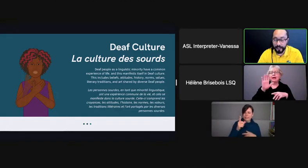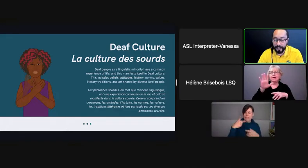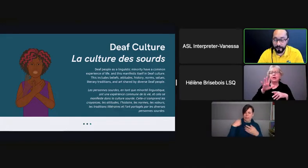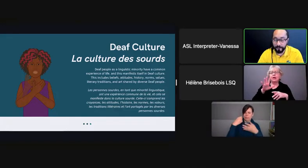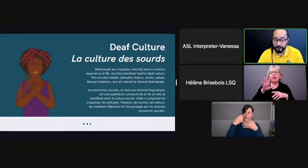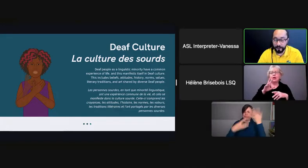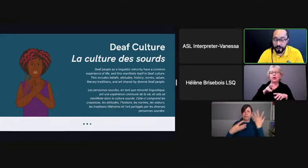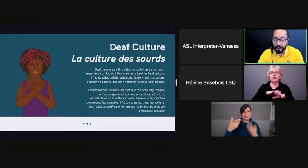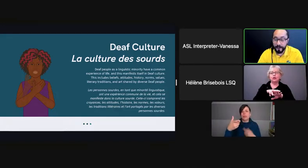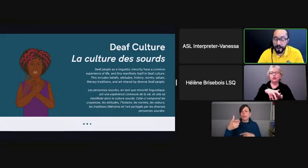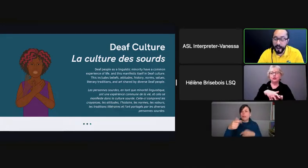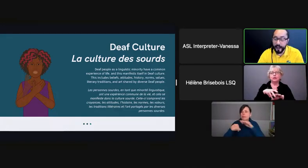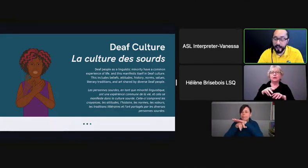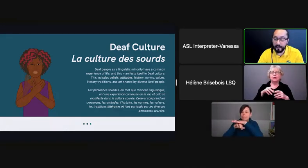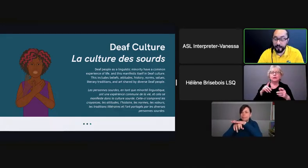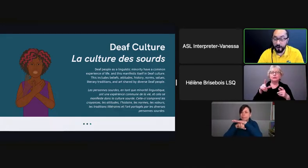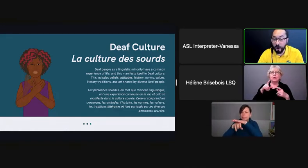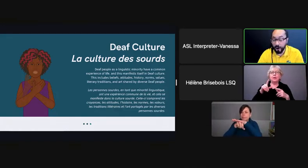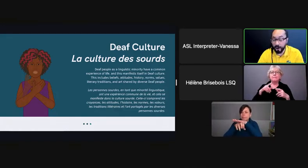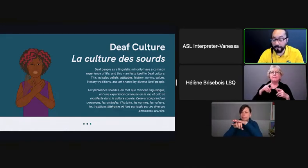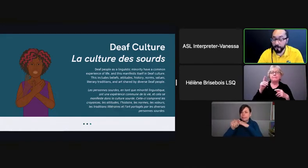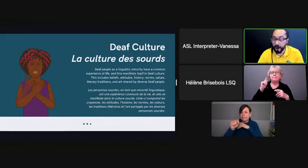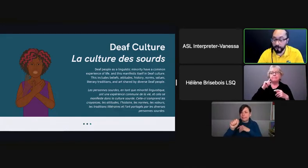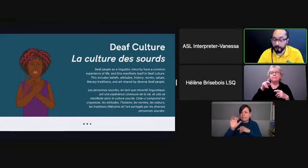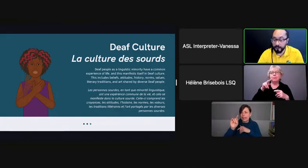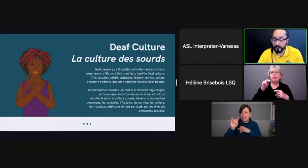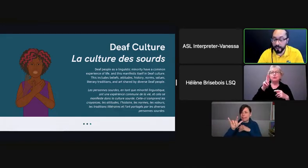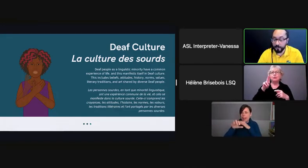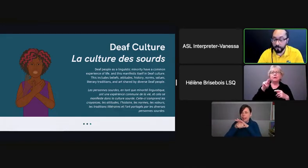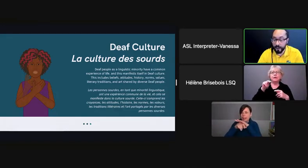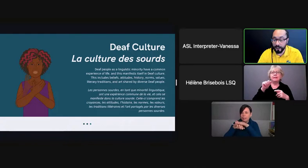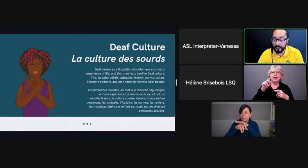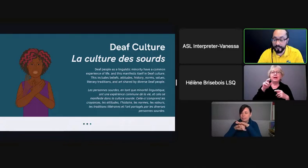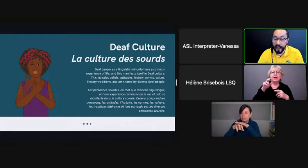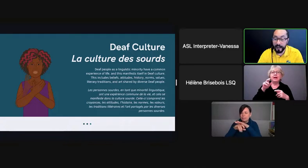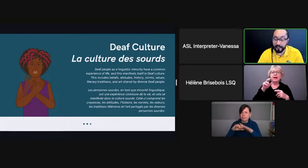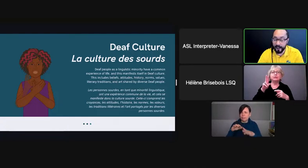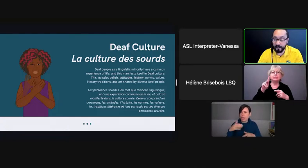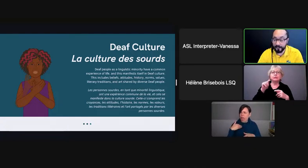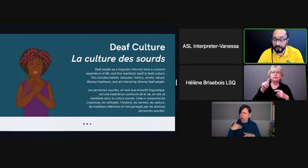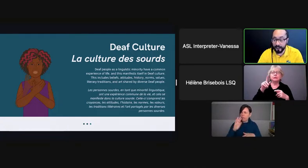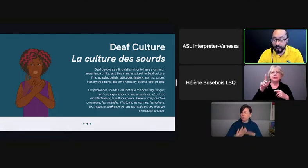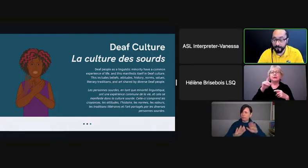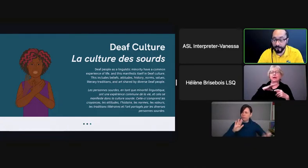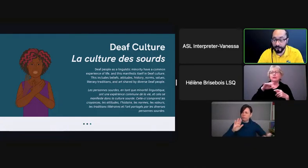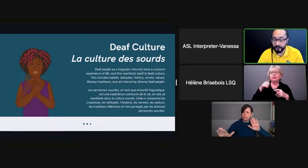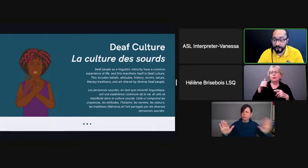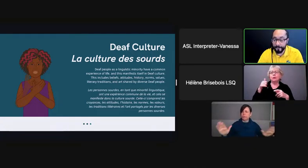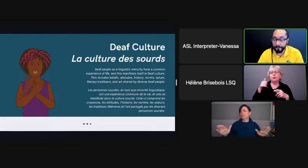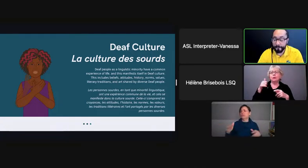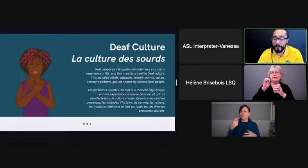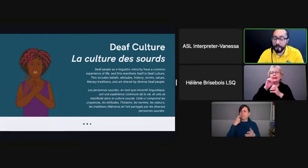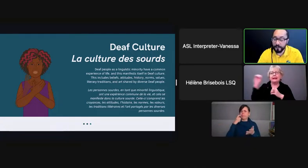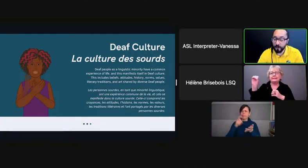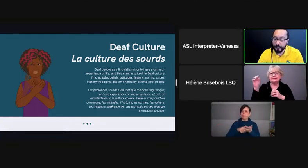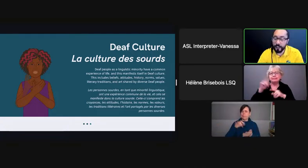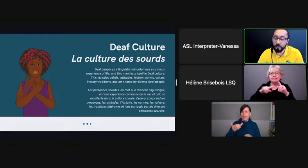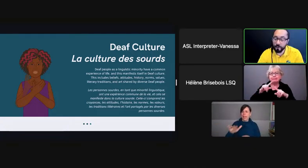langue des signes des Maritimes, du Nunavut, et il y en a d'autres. Comme l